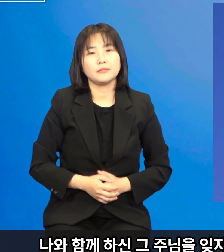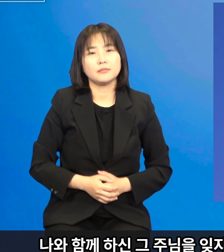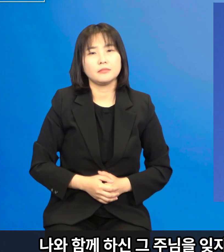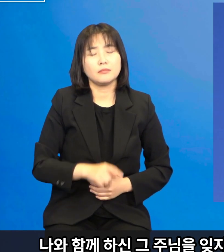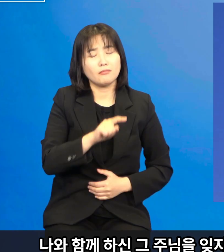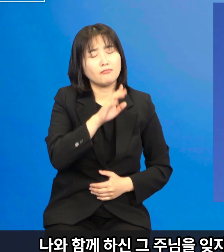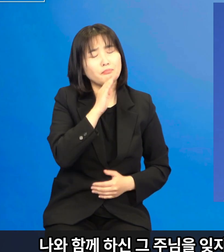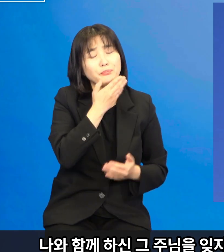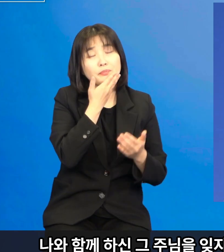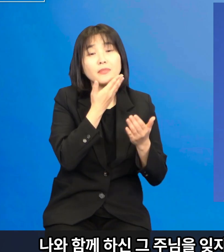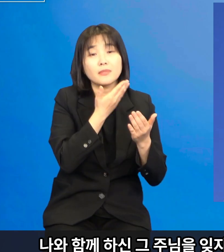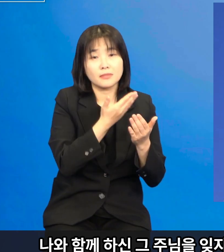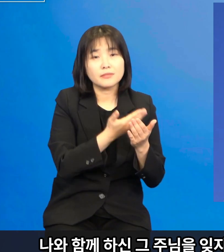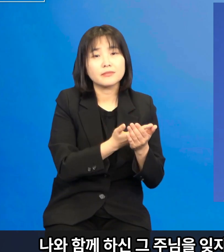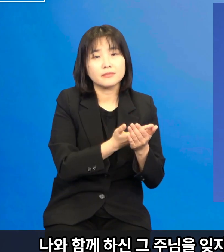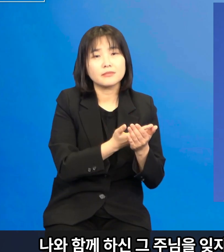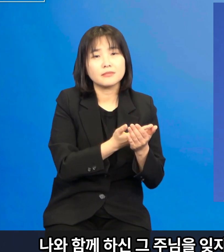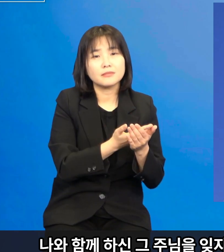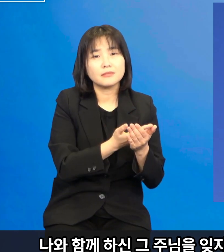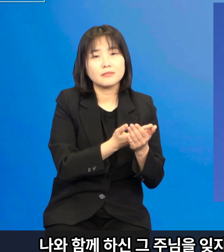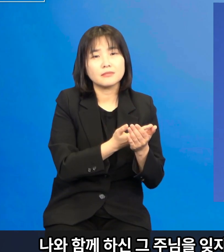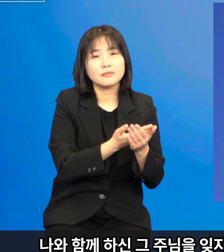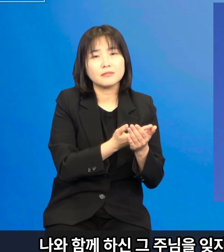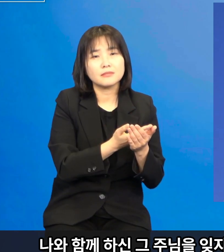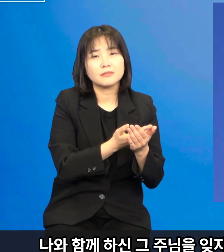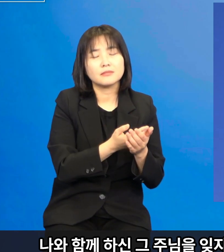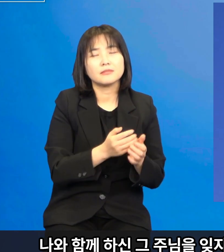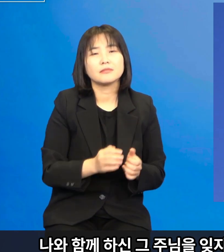그게 너무 귀한 거죠.